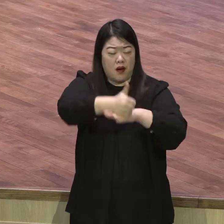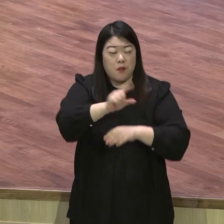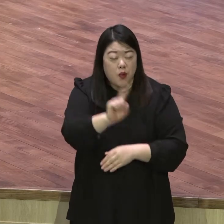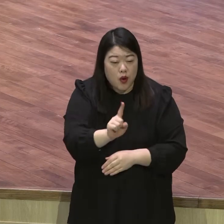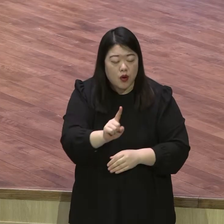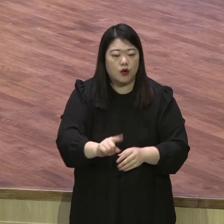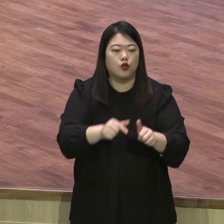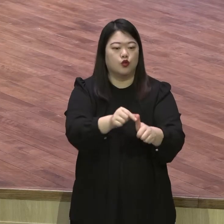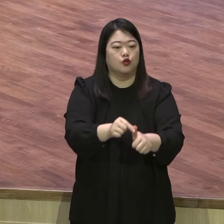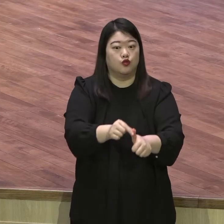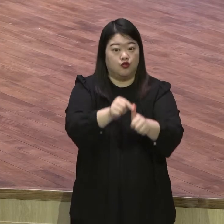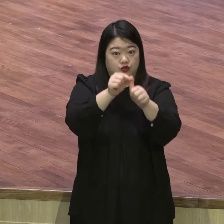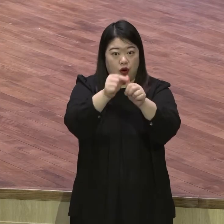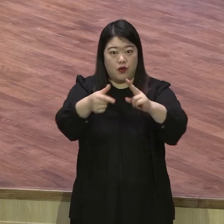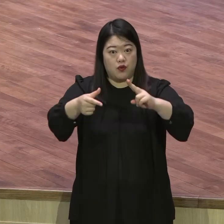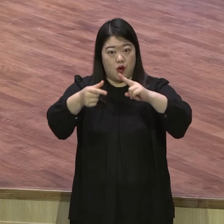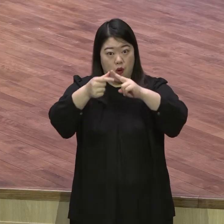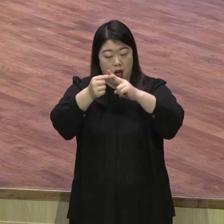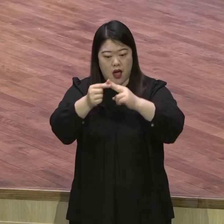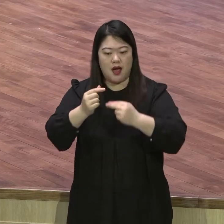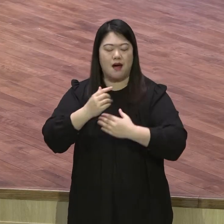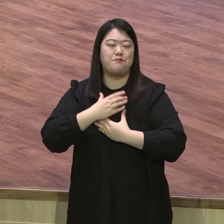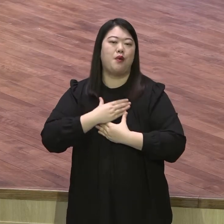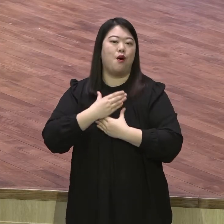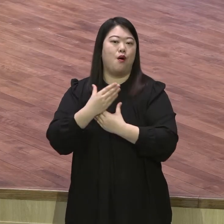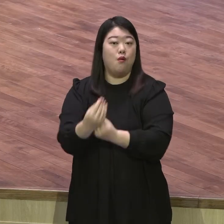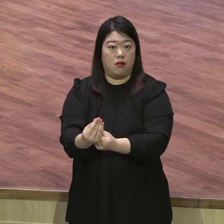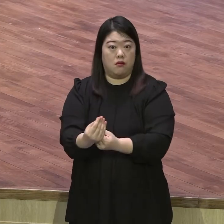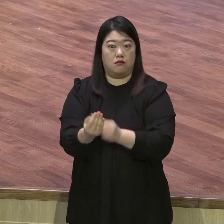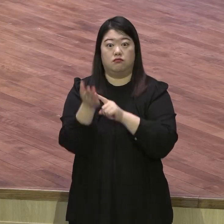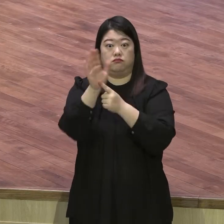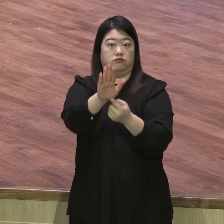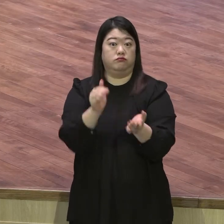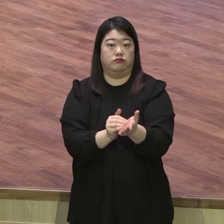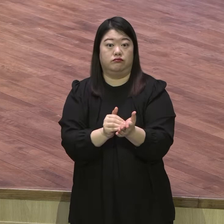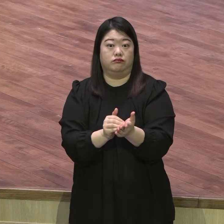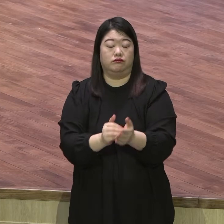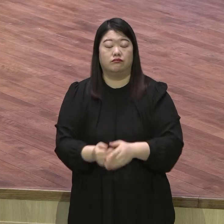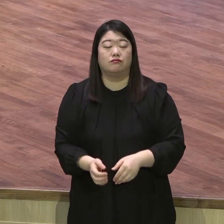평화를 공포하는 것이다. 그렇게 말하고 있어요.